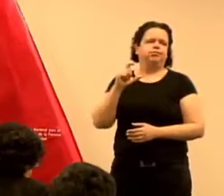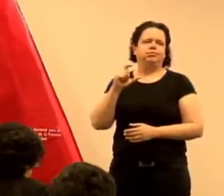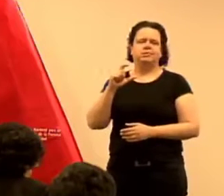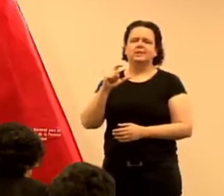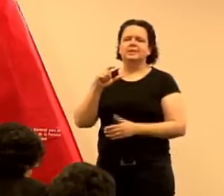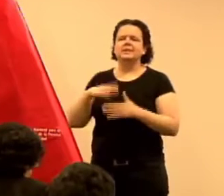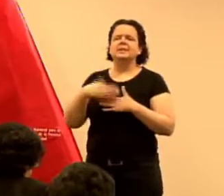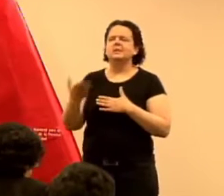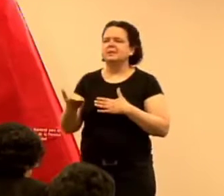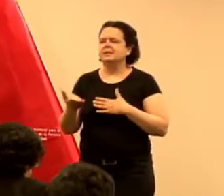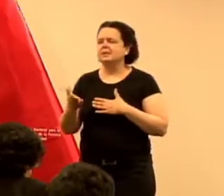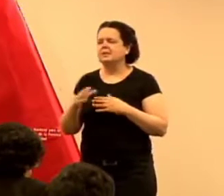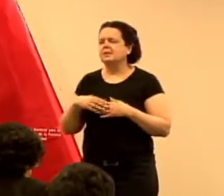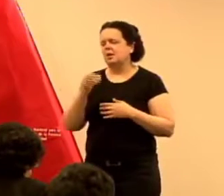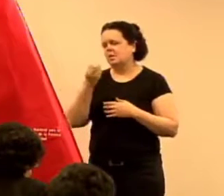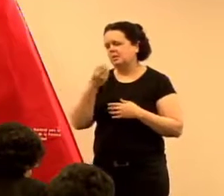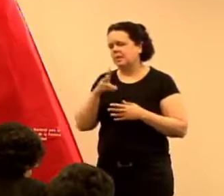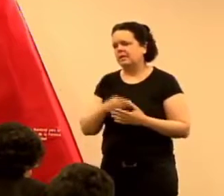el otro ámbito de la asequibilidad.